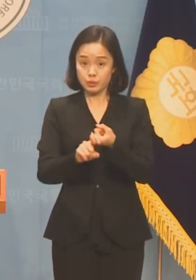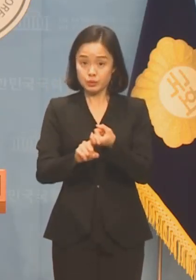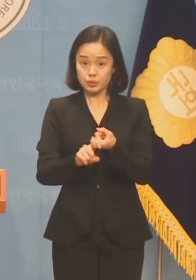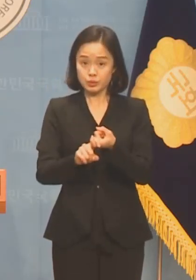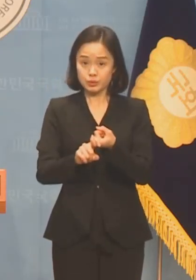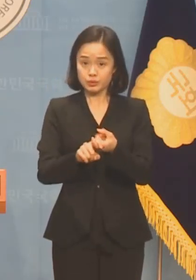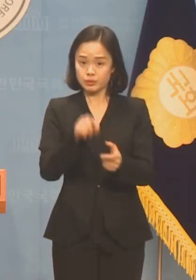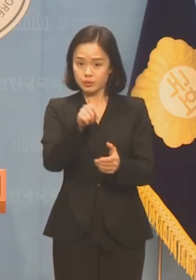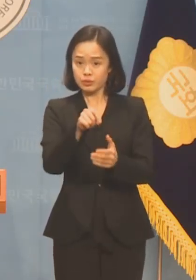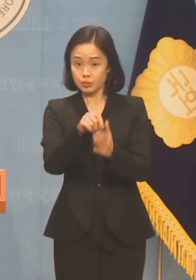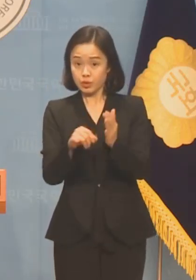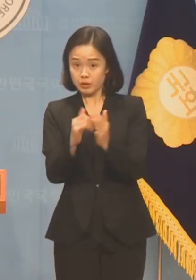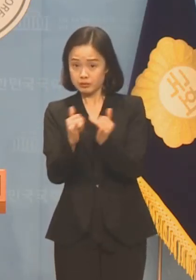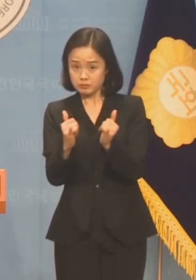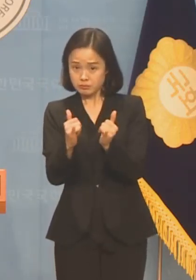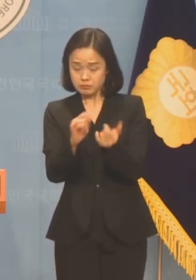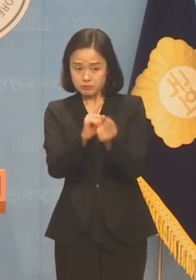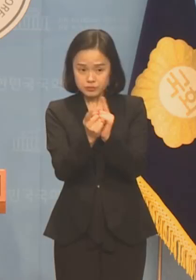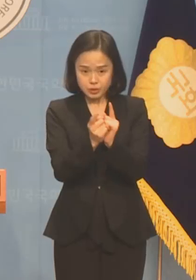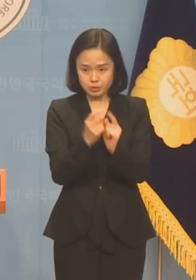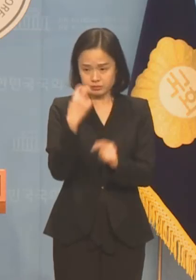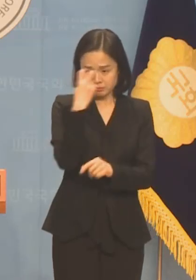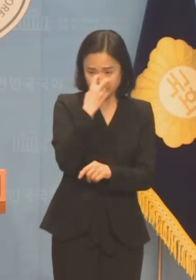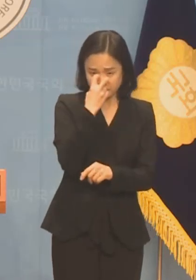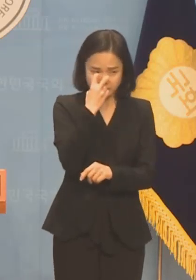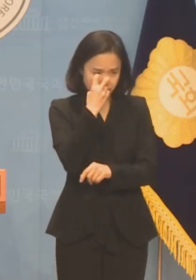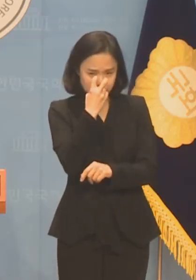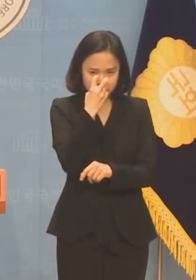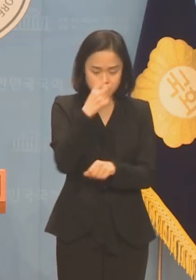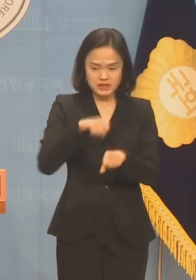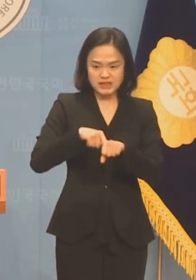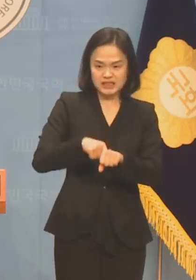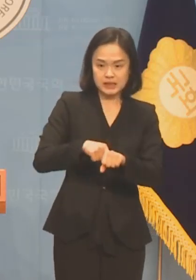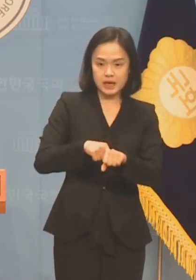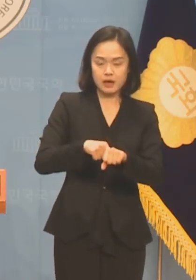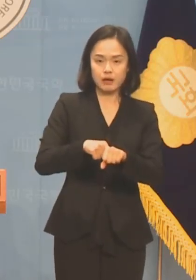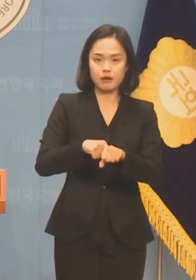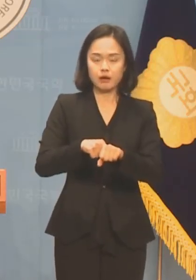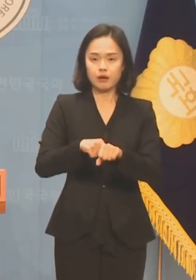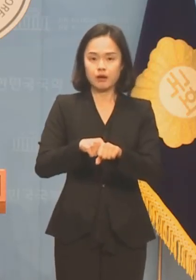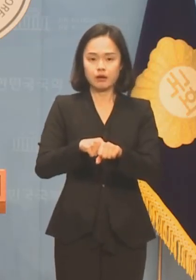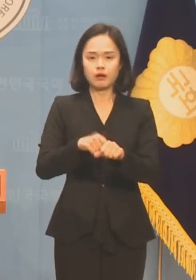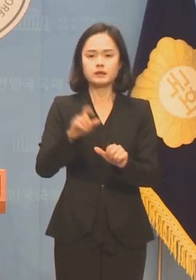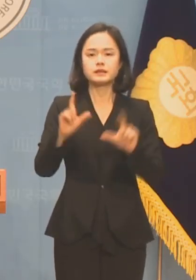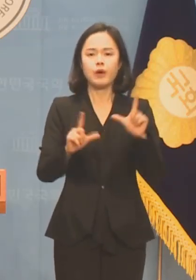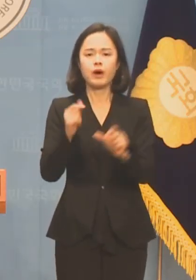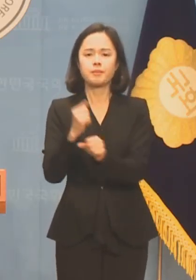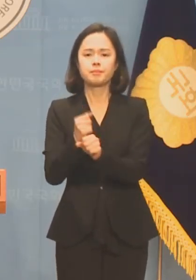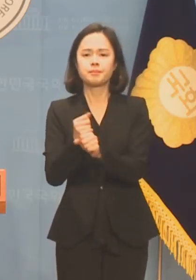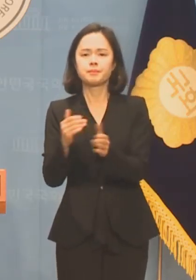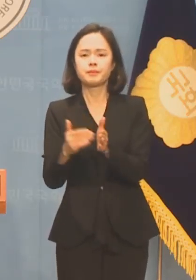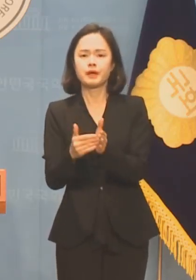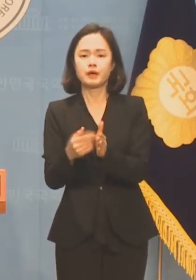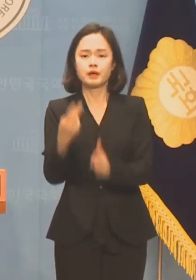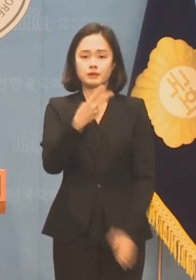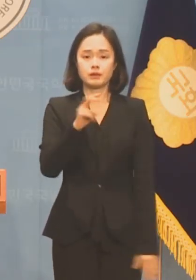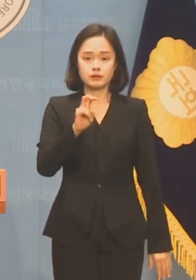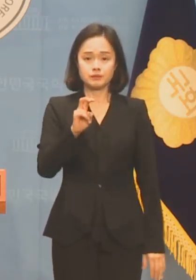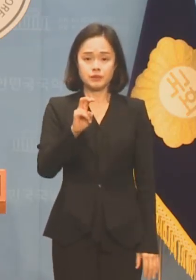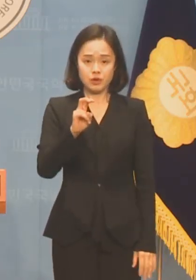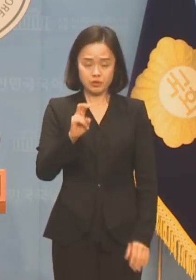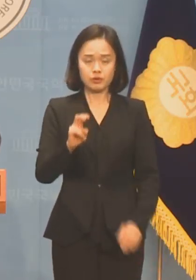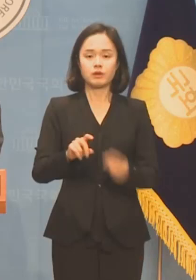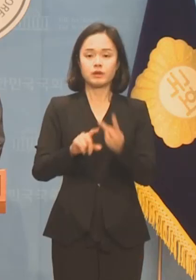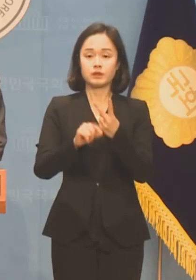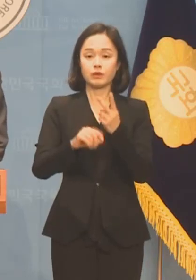불러다 조사하고 징계하게 했습니다. 이에 따라 2021년 2월 MBC 노조는 최승호